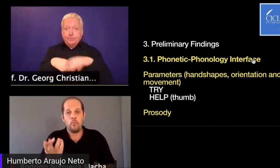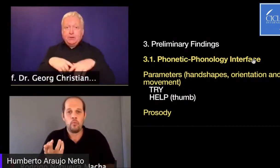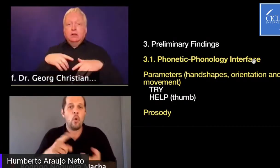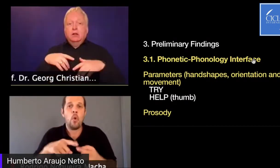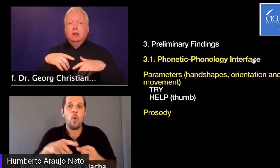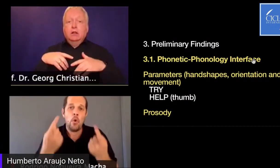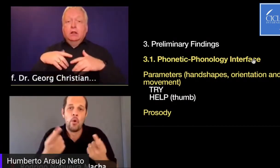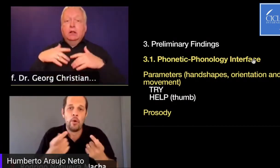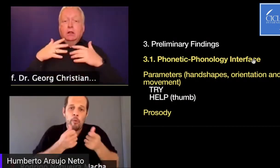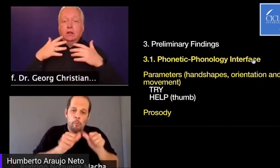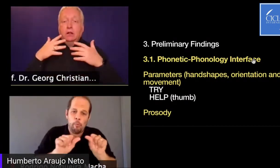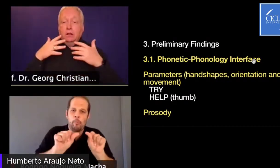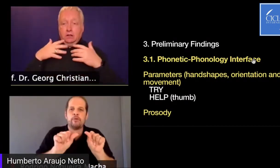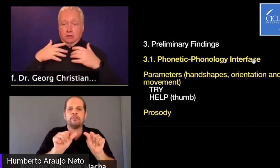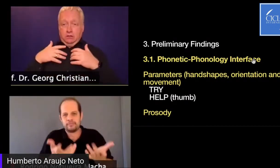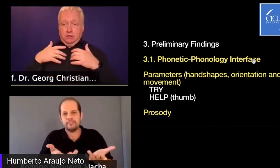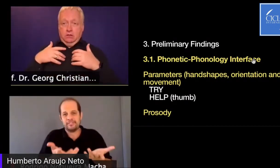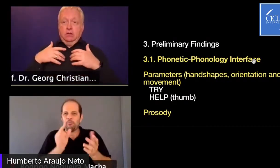trocas.